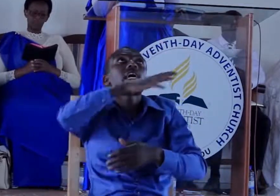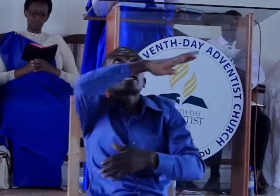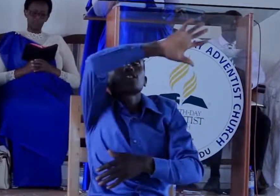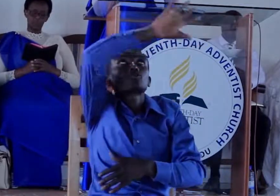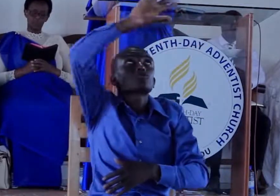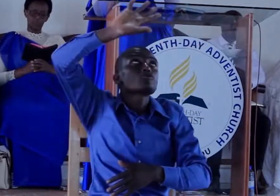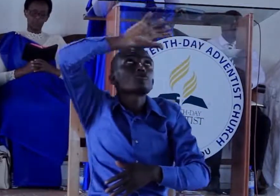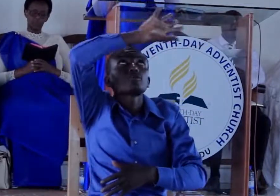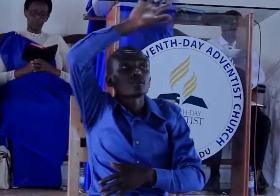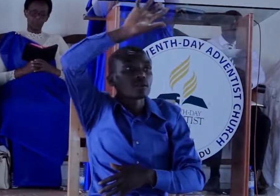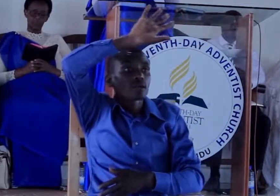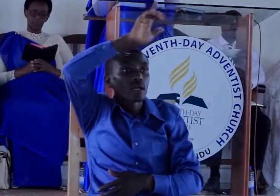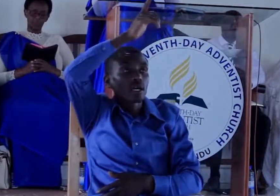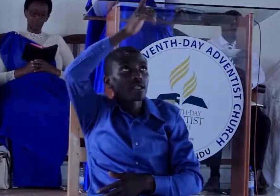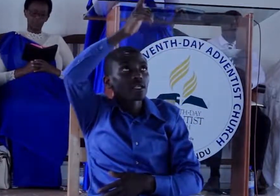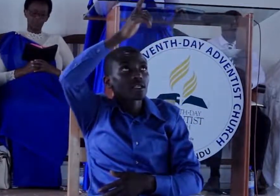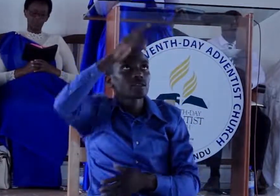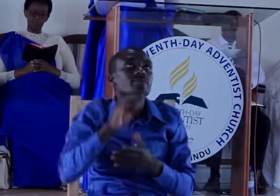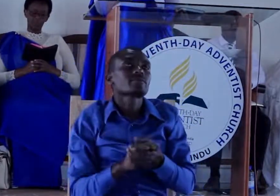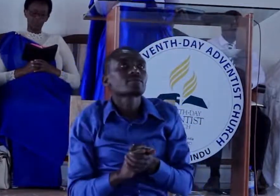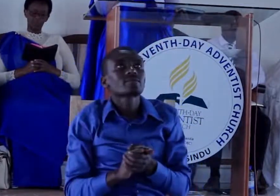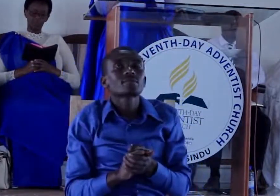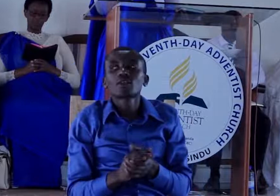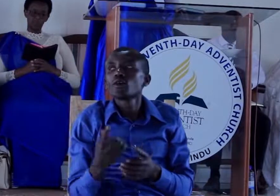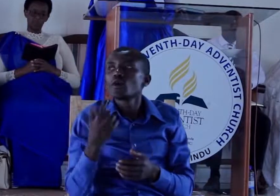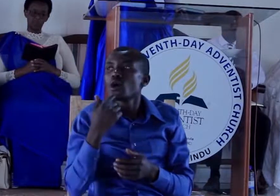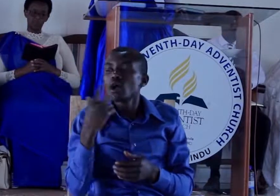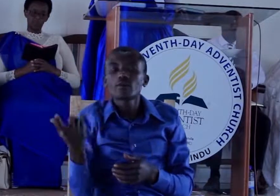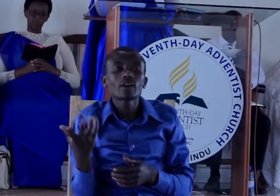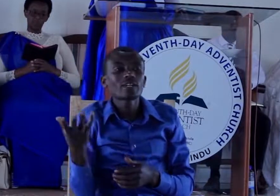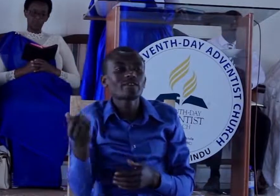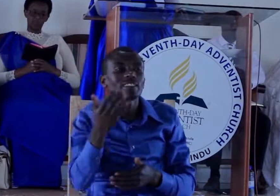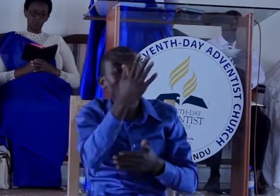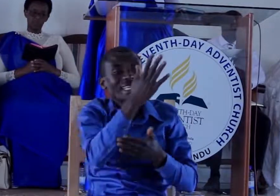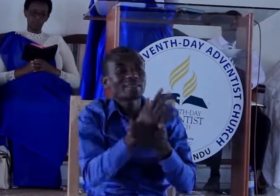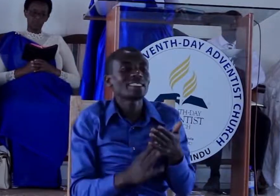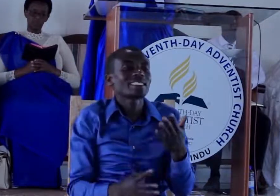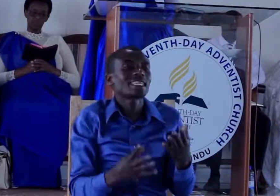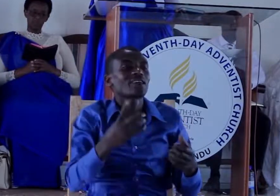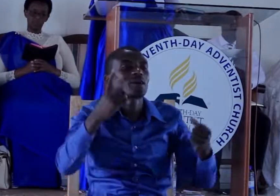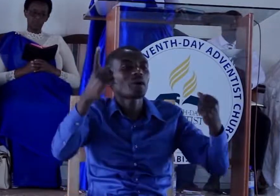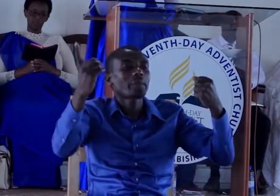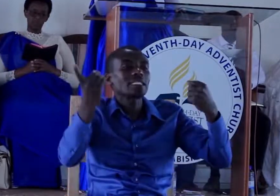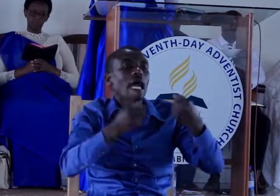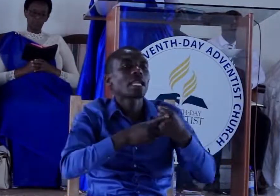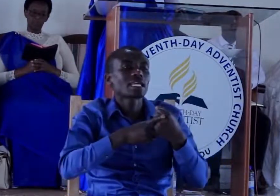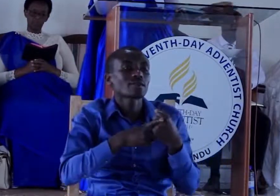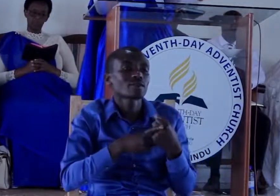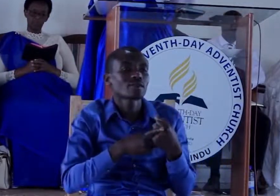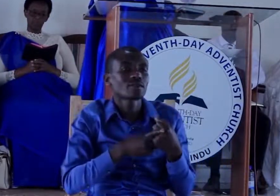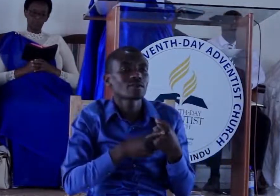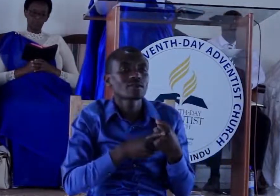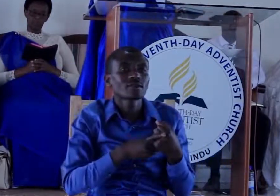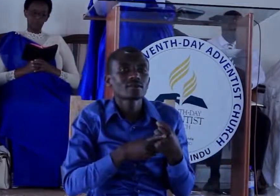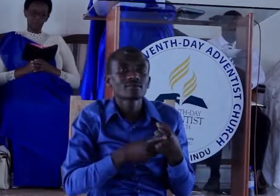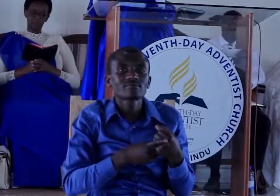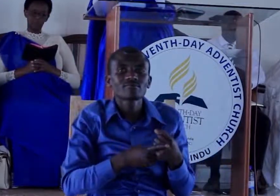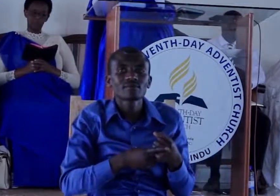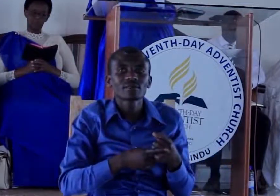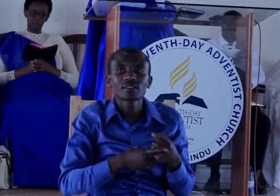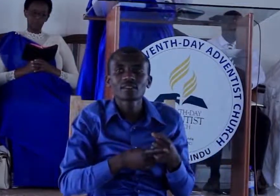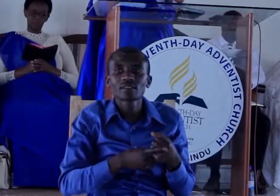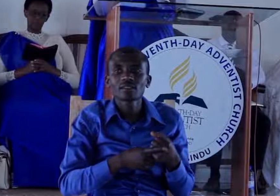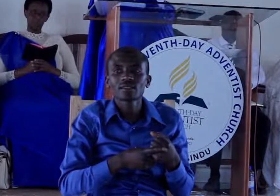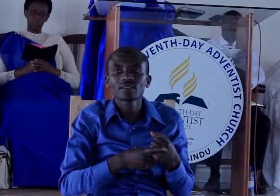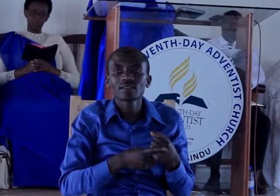bibi ego ego ufite ibice bitandatu wakoze cyane undi wabonye bitatu harabanyarukaga